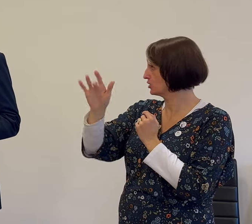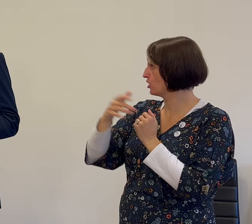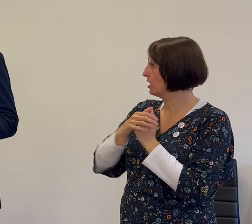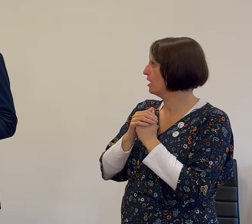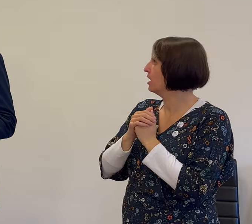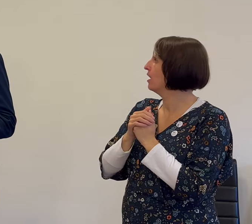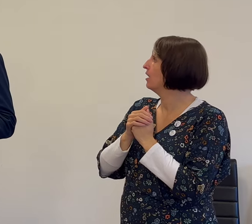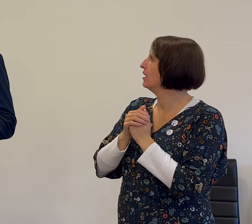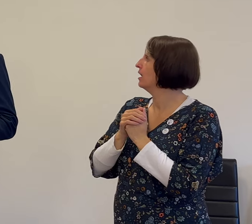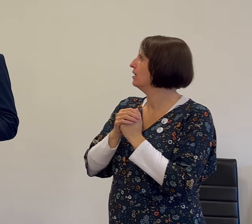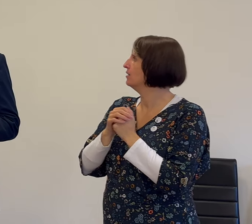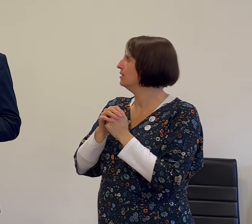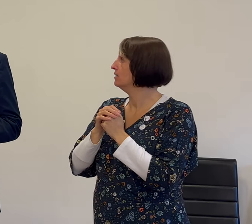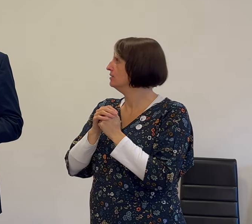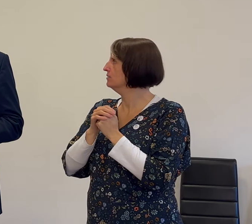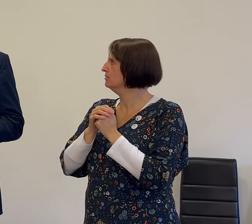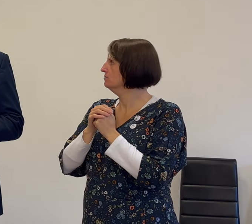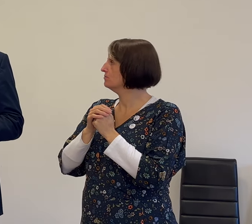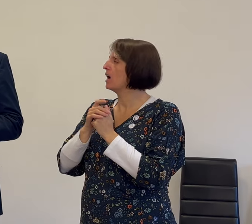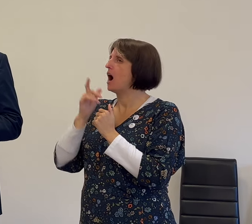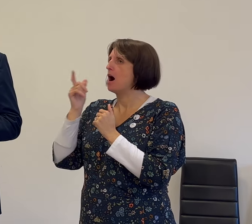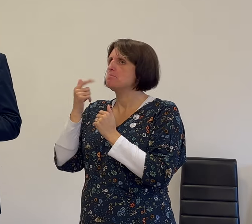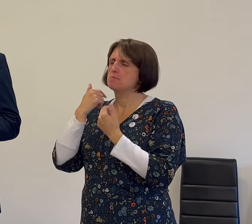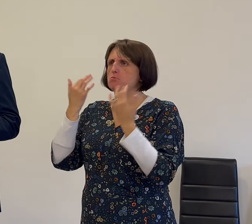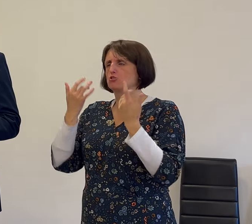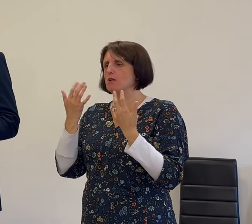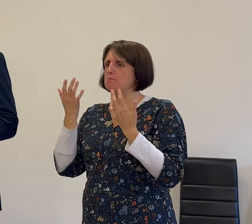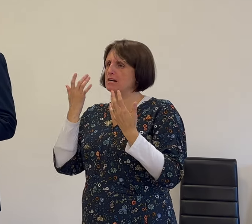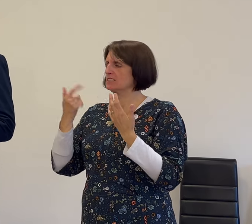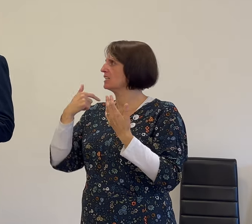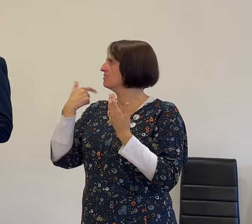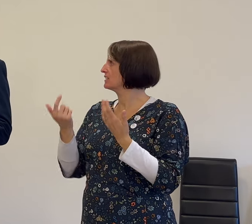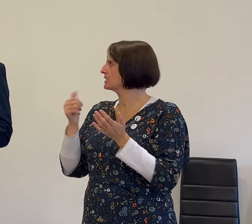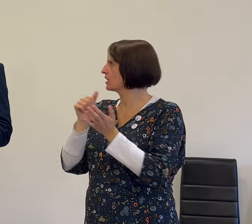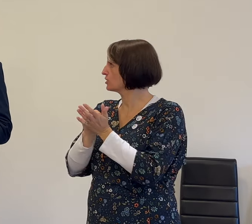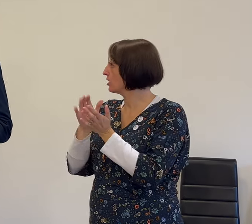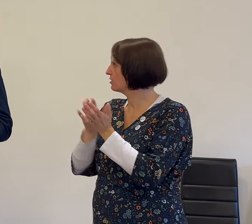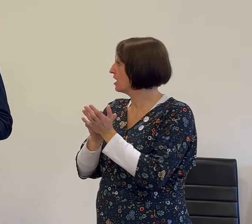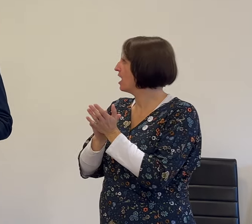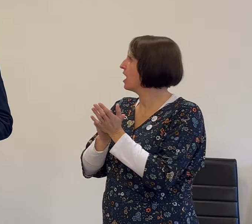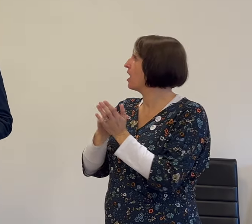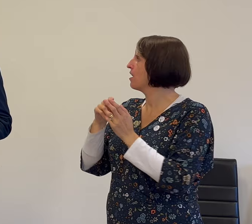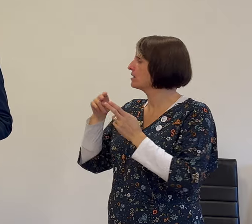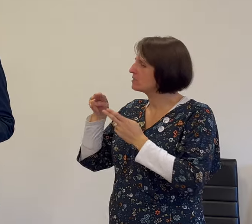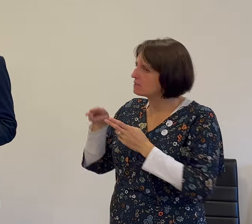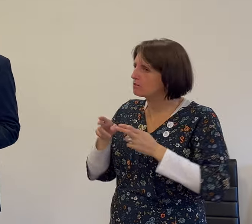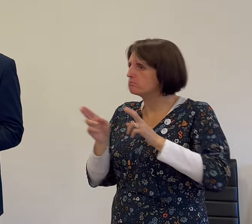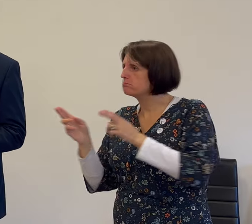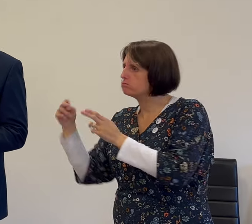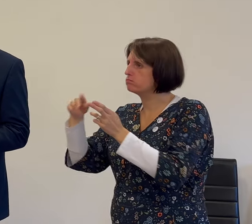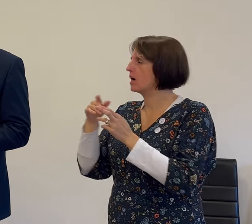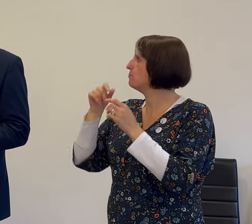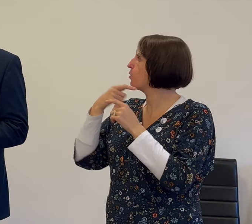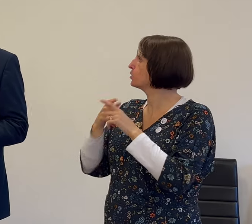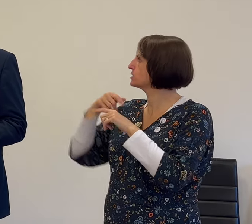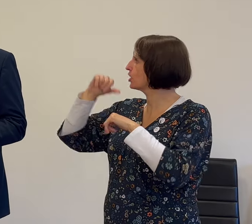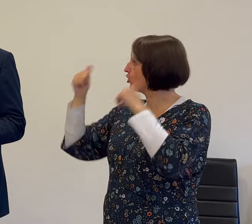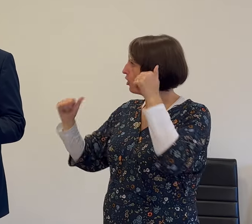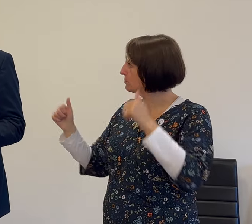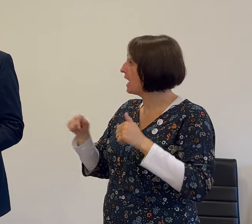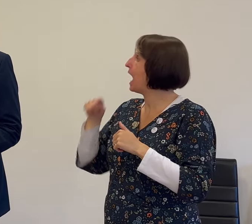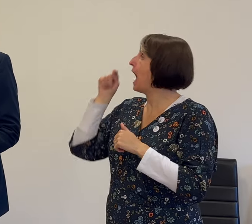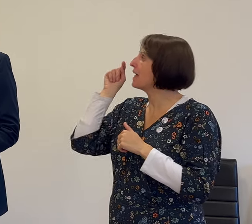proč říkám na šířku? Protože na délku má 20 kilometrů. To znamená, je takový průsmyk mezi kopci, a tam